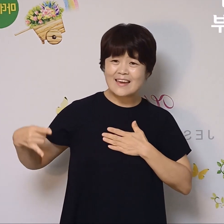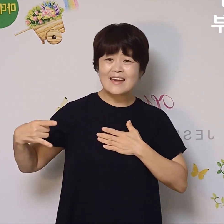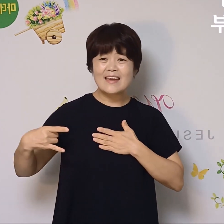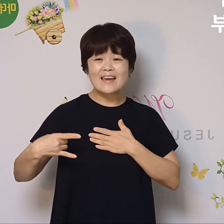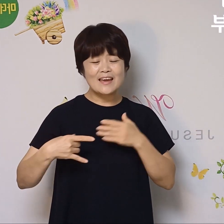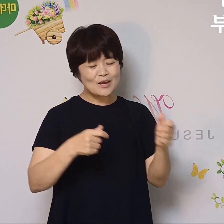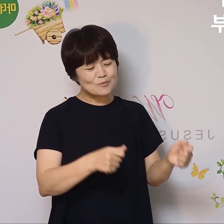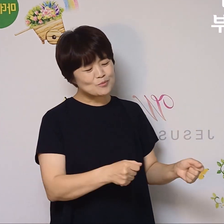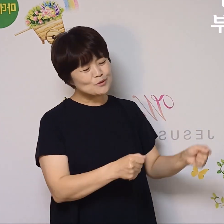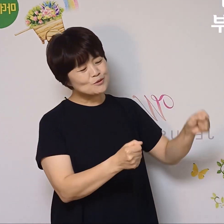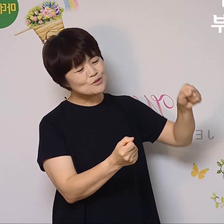나에게